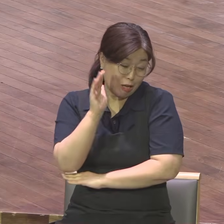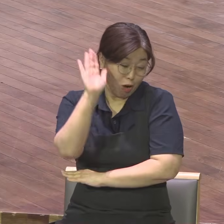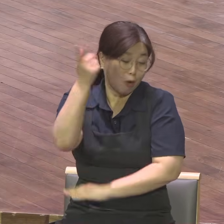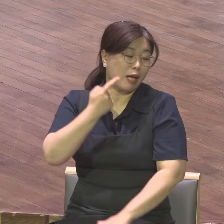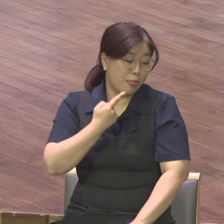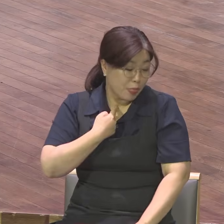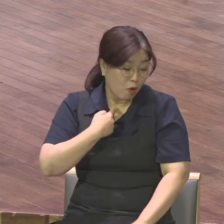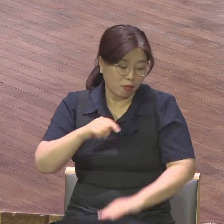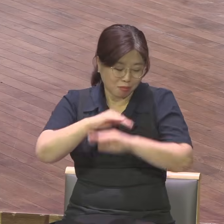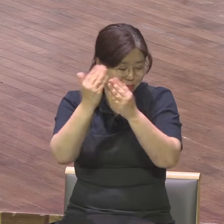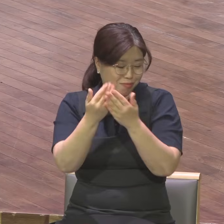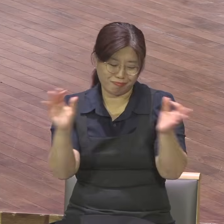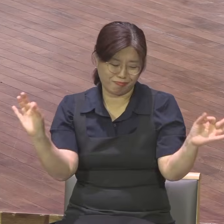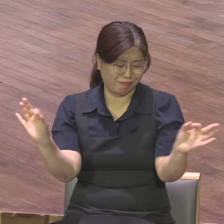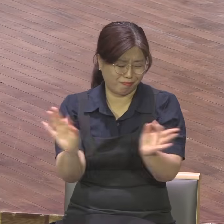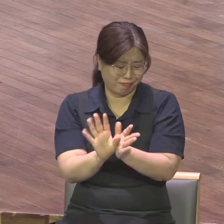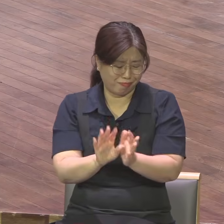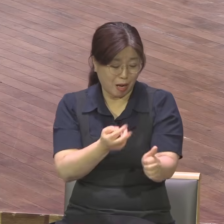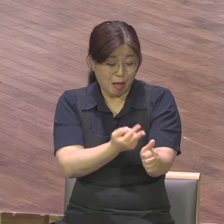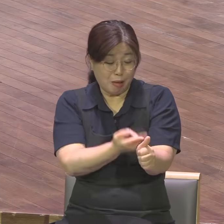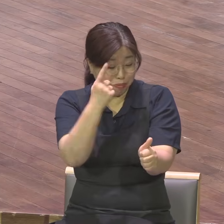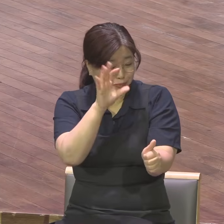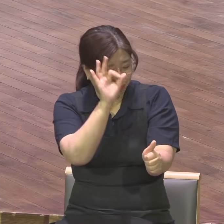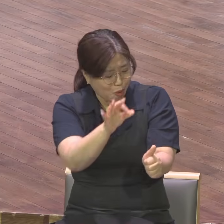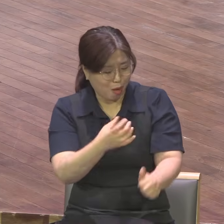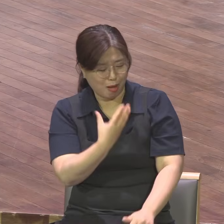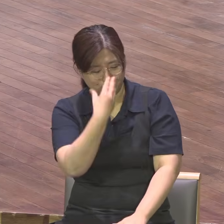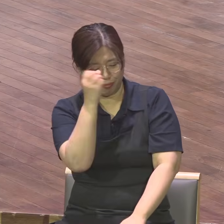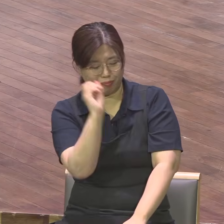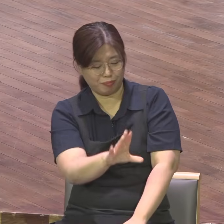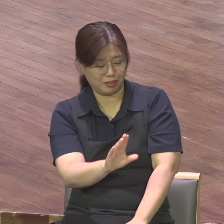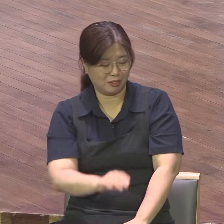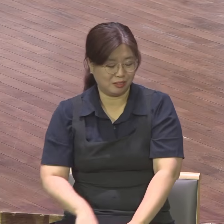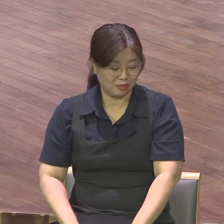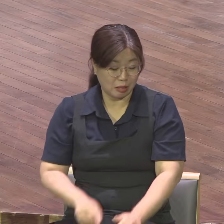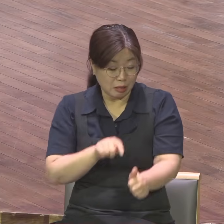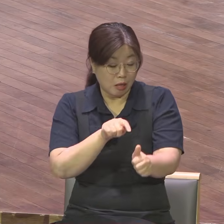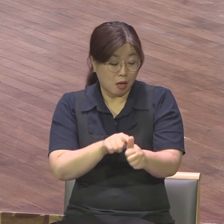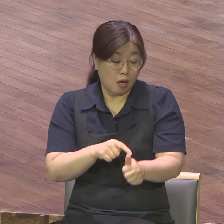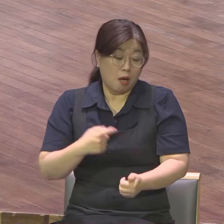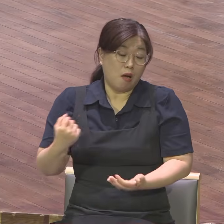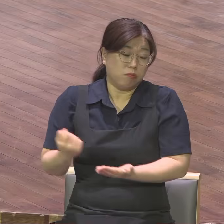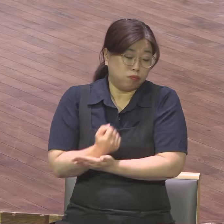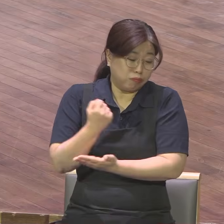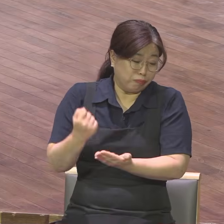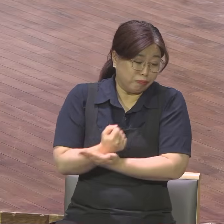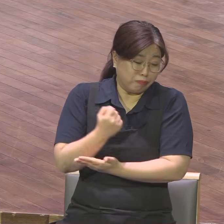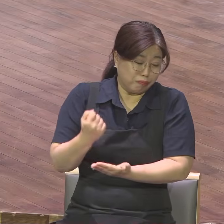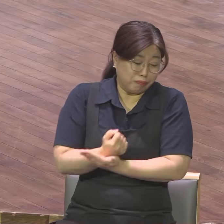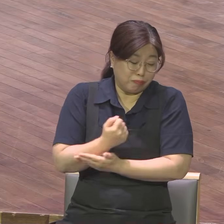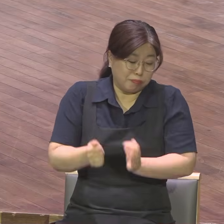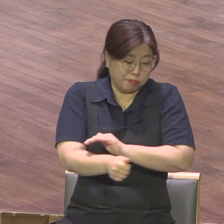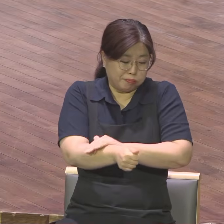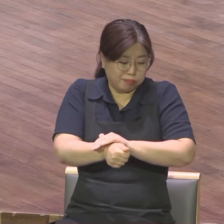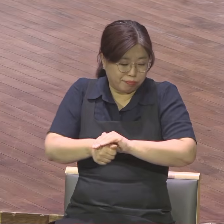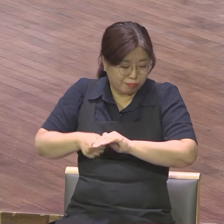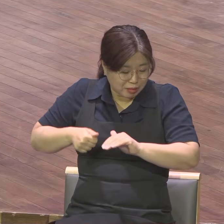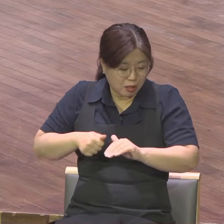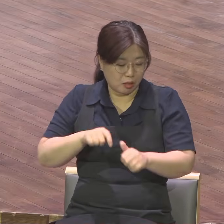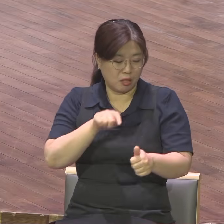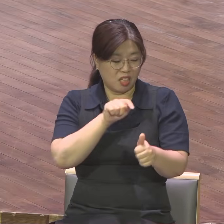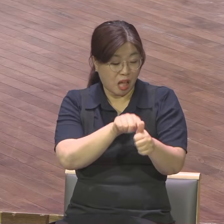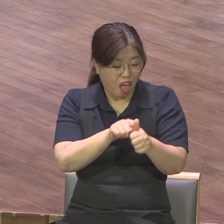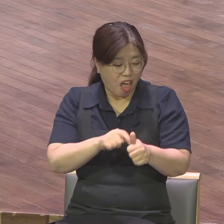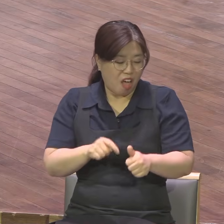돌리던 모든 사람들이 그의 벗었음을 보고 업신여기며 그는 탄식하며 물러가는도다. 그의 더러운 것이